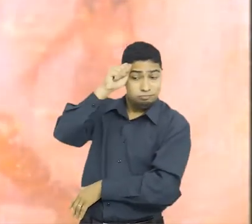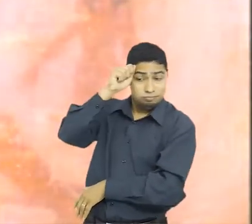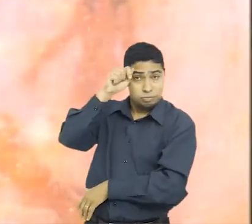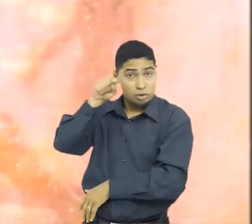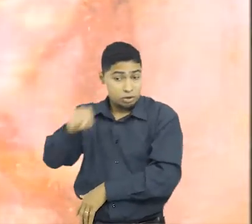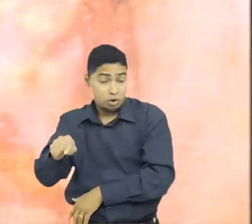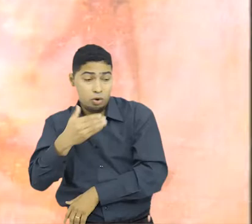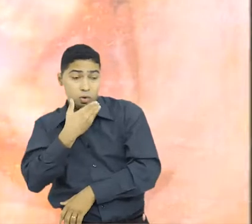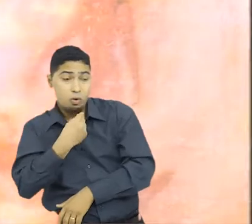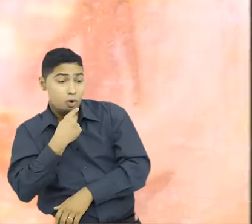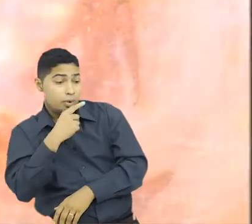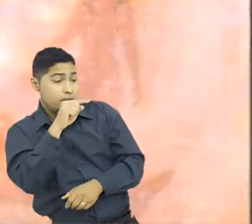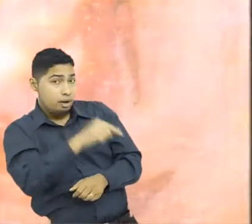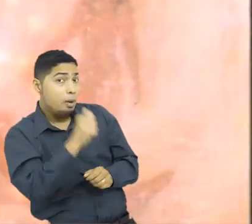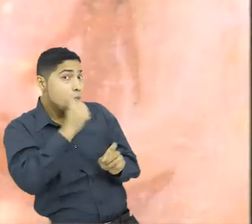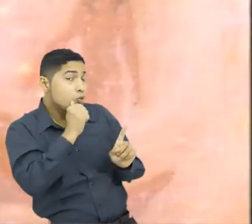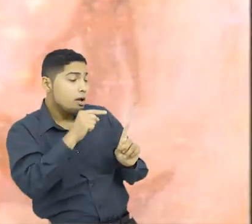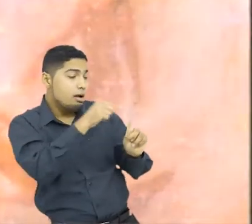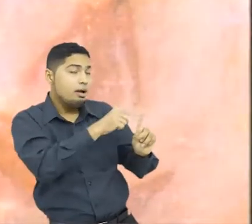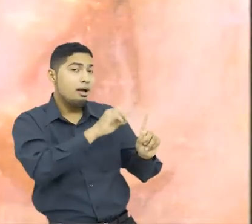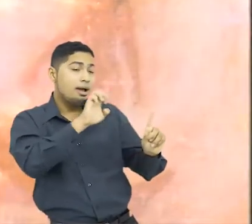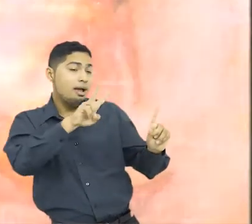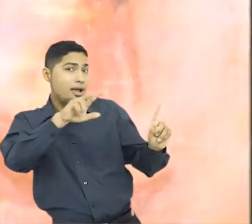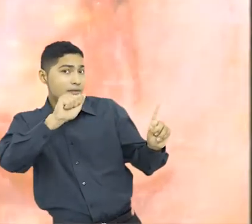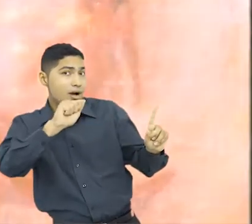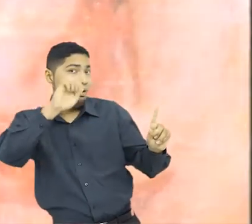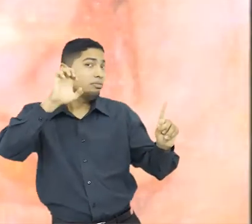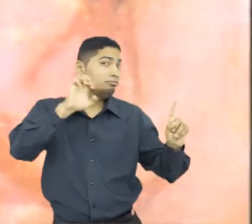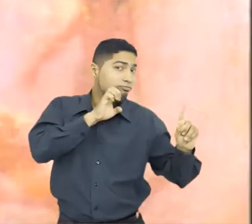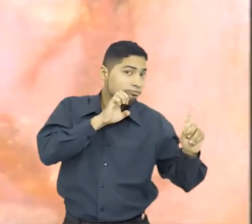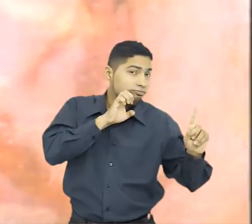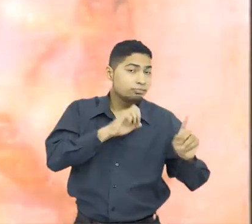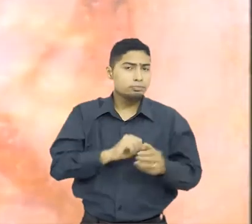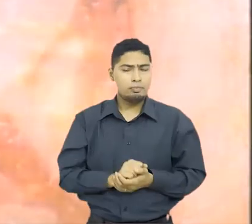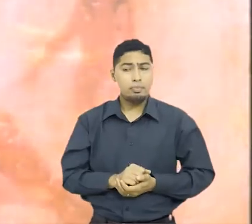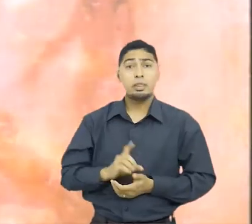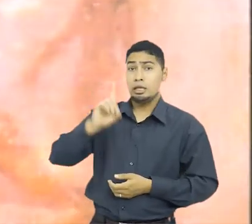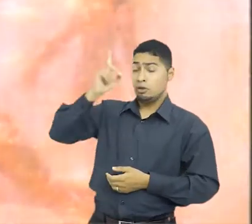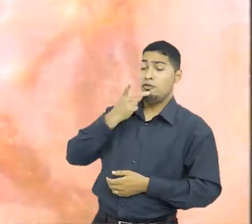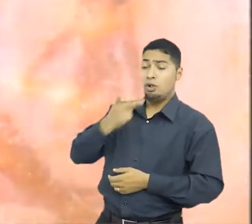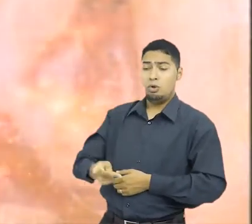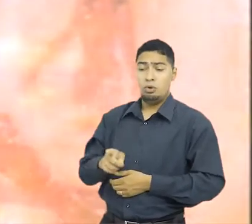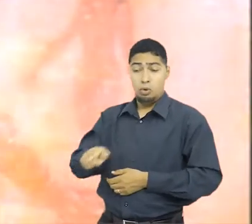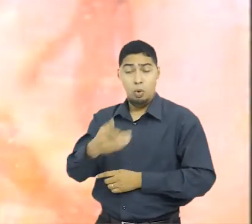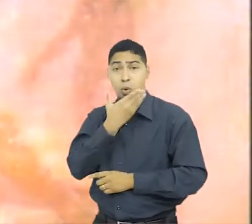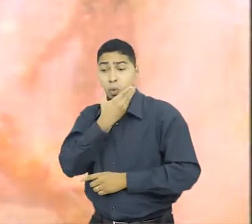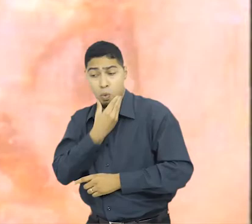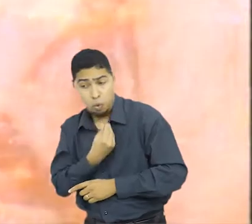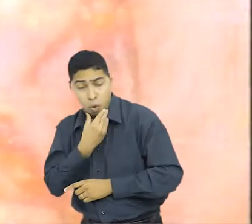chamou a mulher de Eva. E disse Deus: o homem deixará pai e mãe, se unirá à